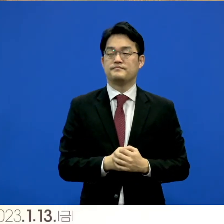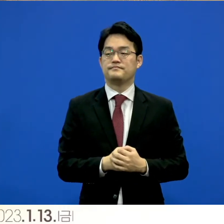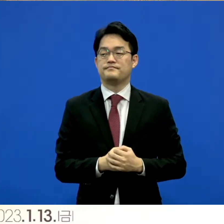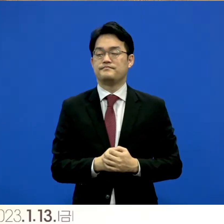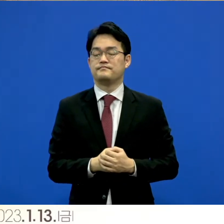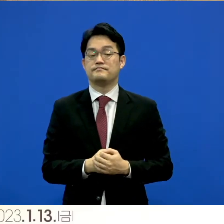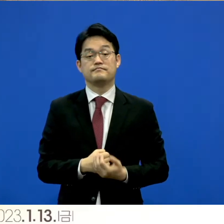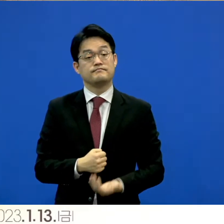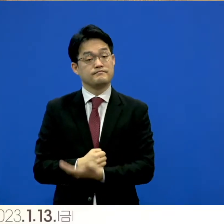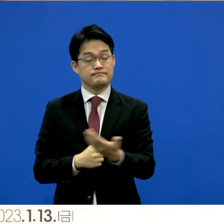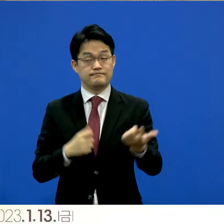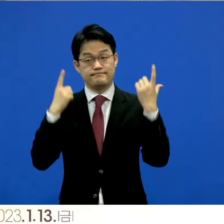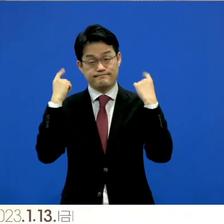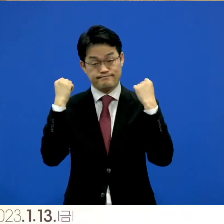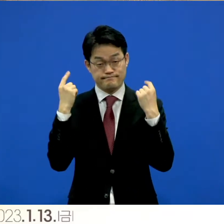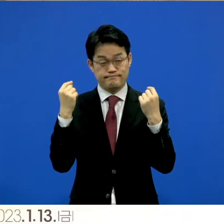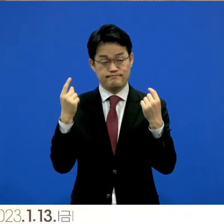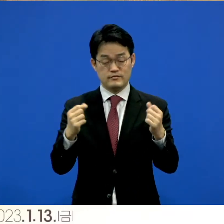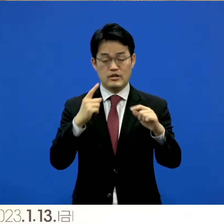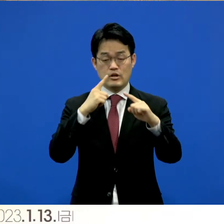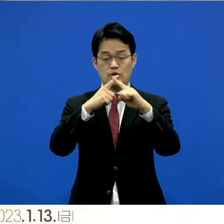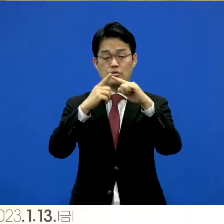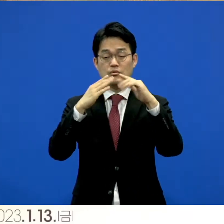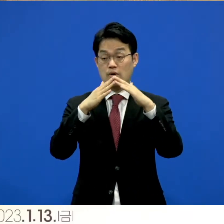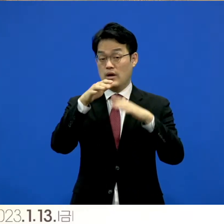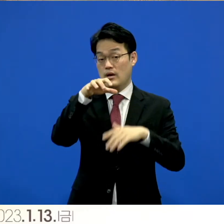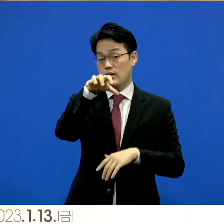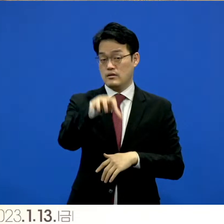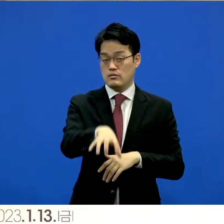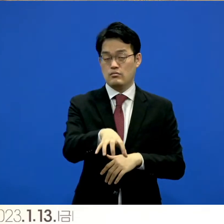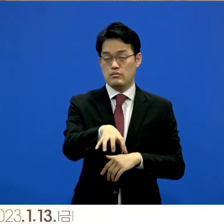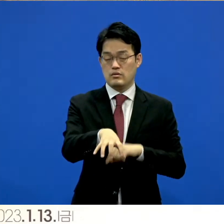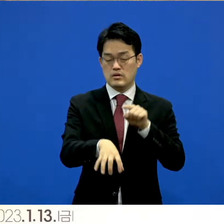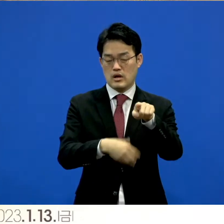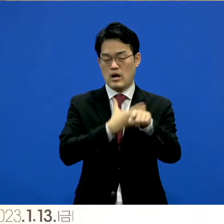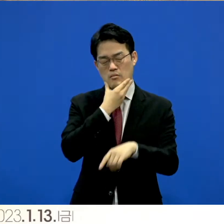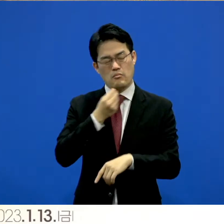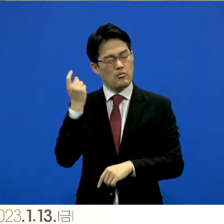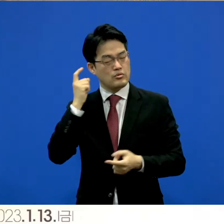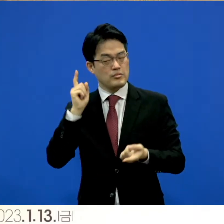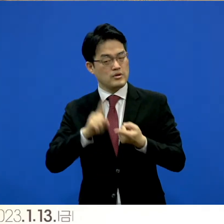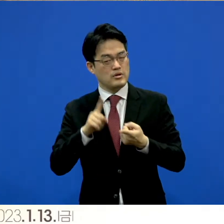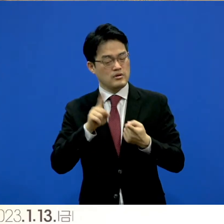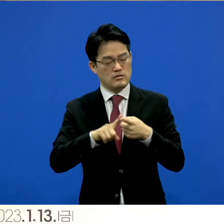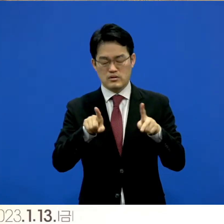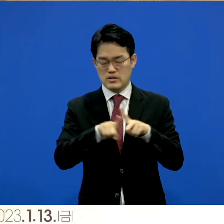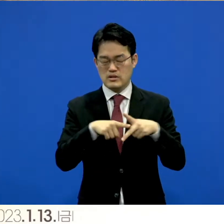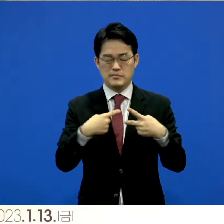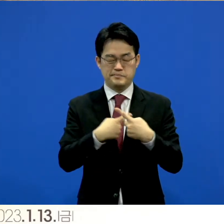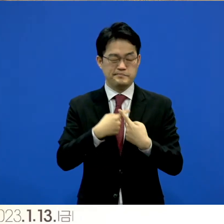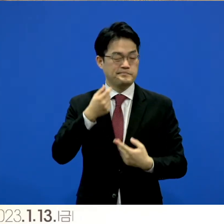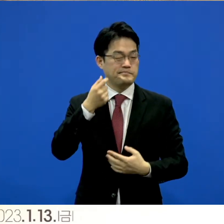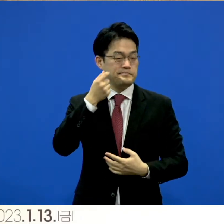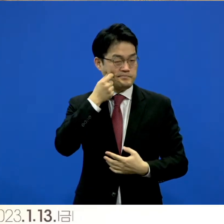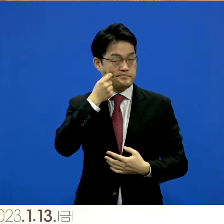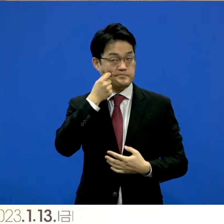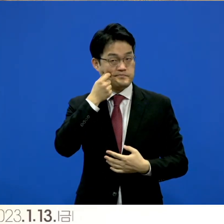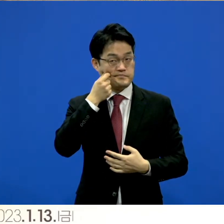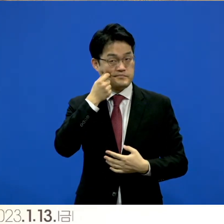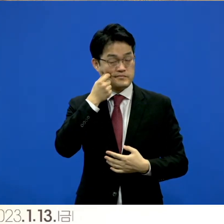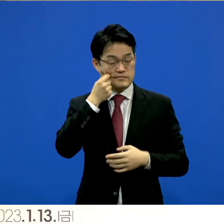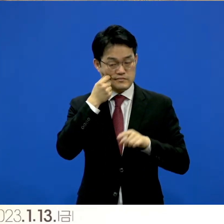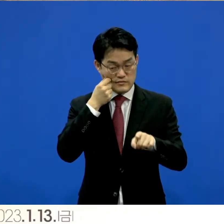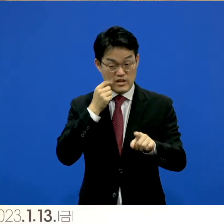그런데 여전히 교회마저도 이 복음을 이해하지 못하고 있습니다. 이 말씀이